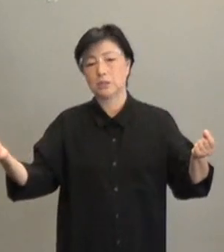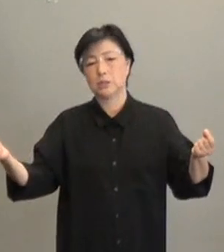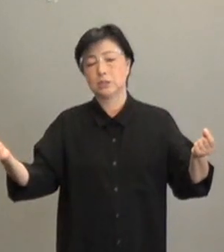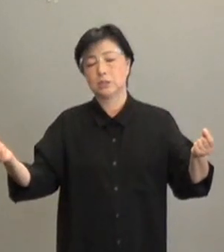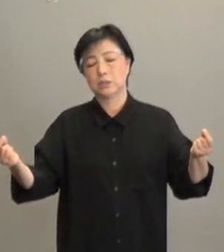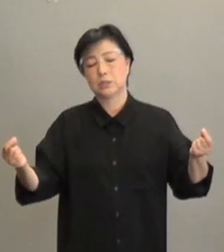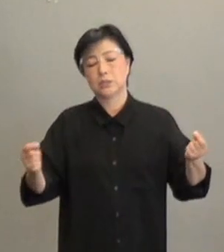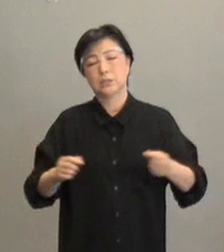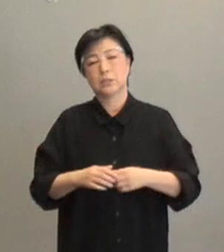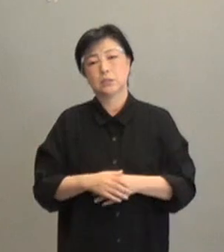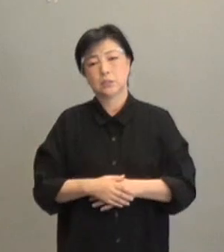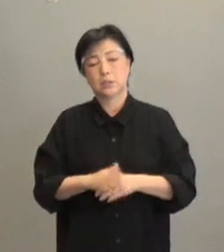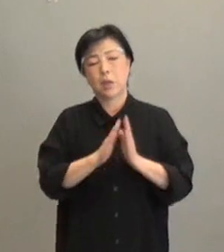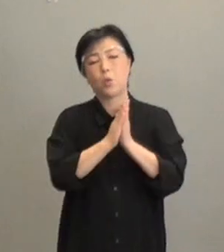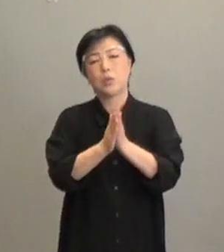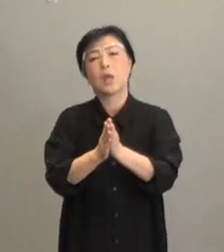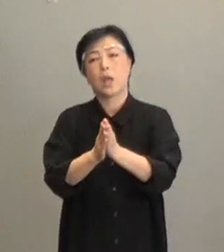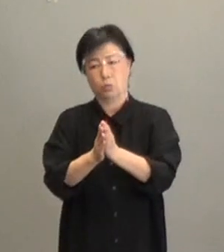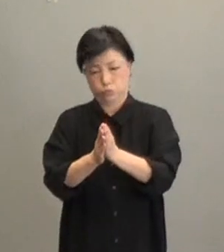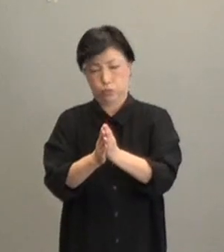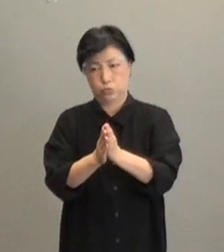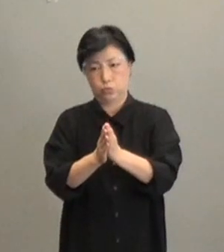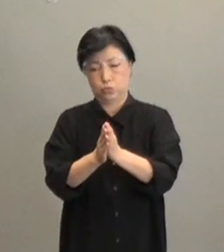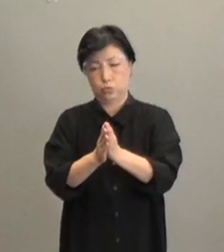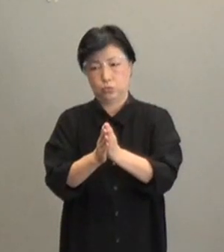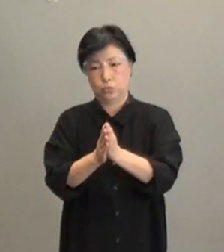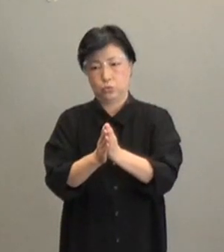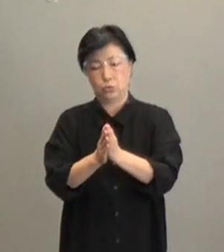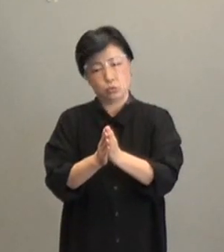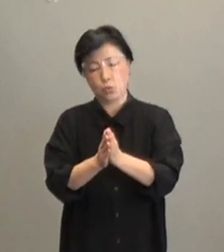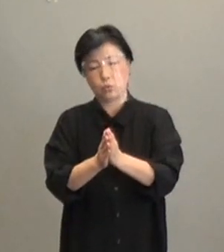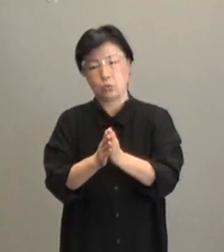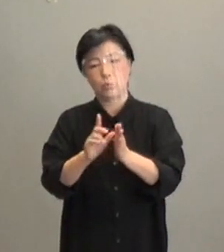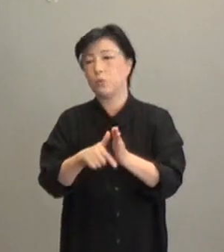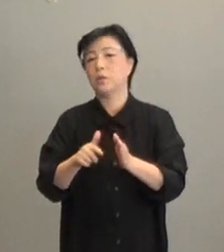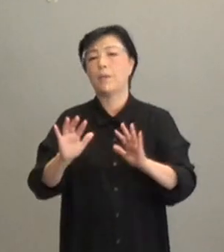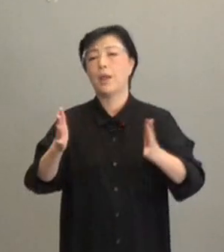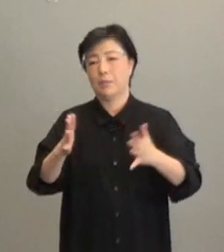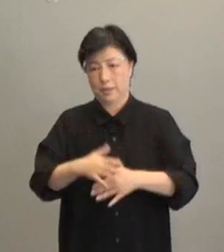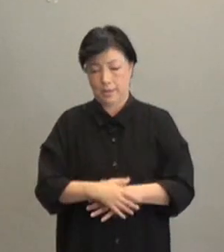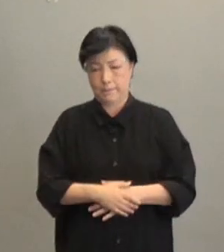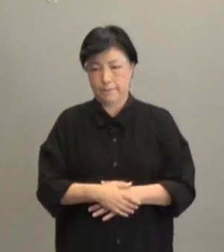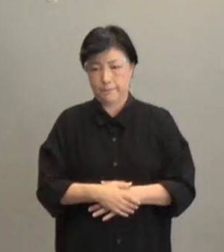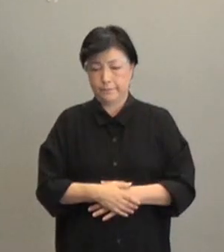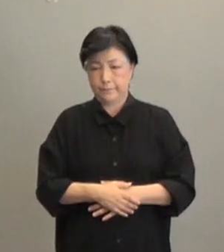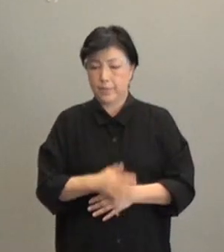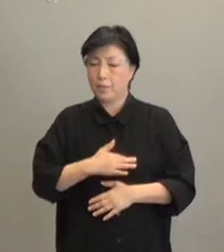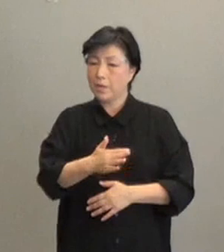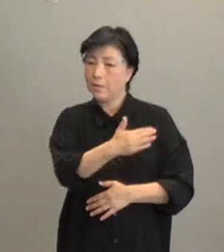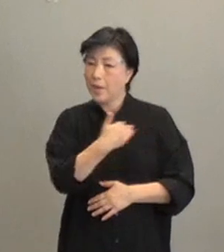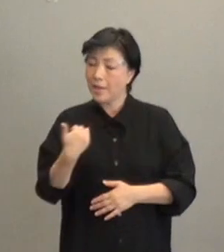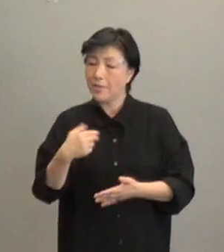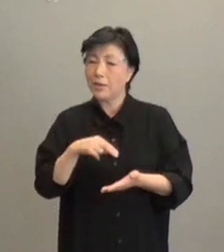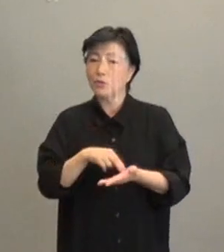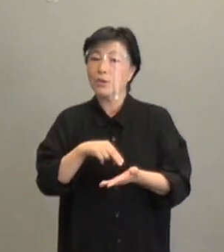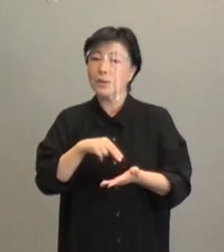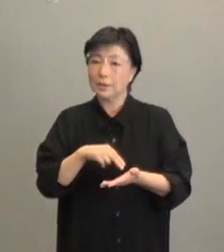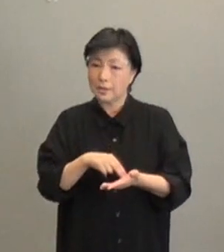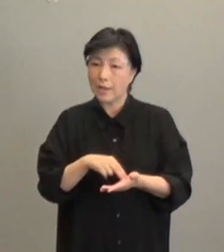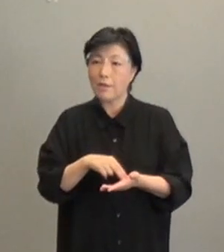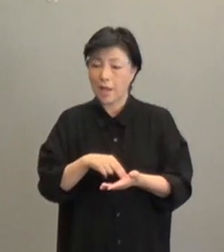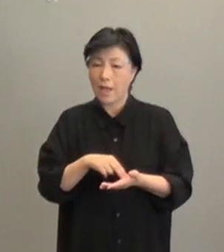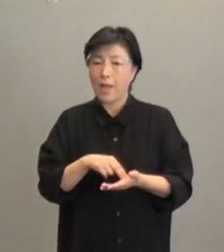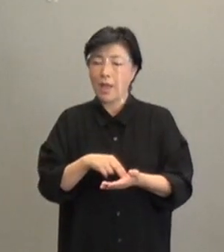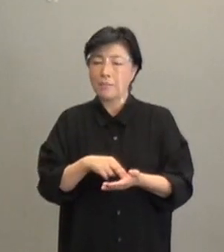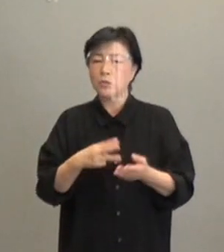なんていうんですかね、お願いをする、そういう段階ではないだろうというふうに思っています。ただ我々としては、その確率的な